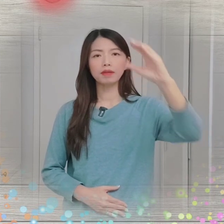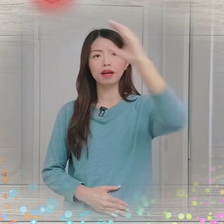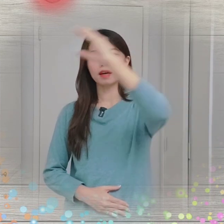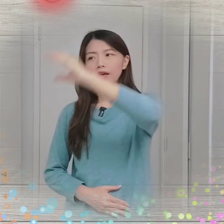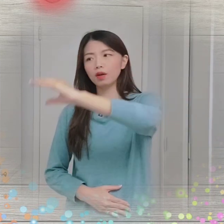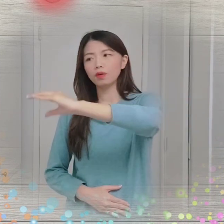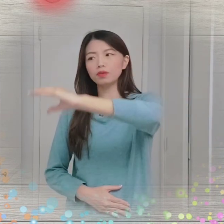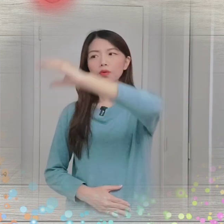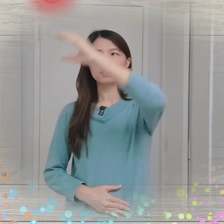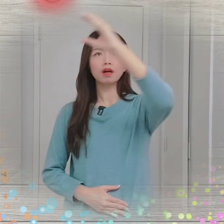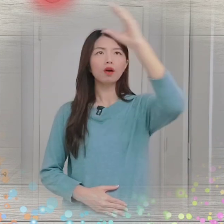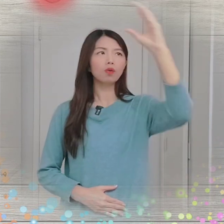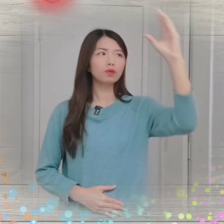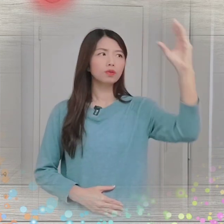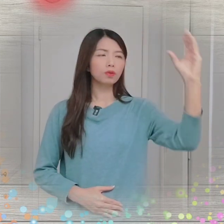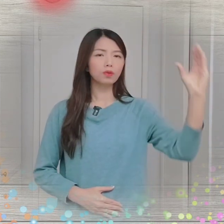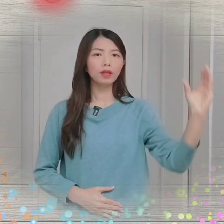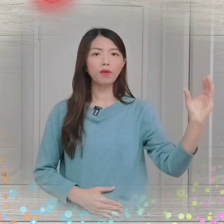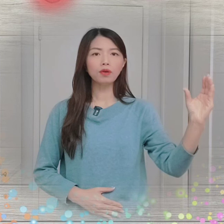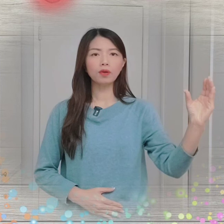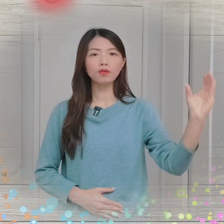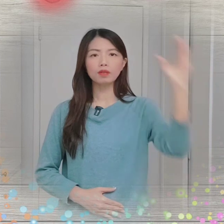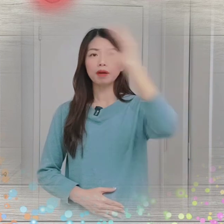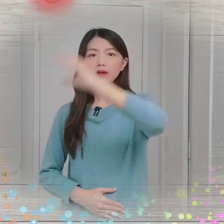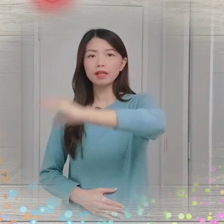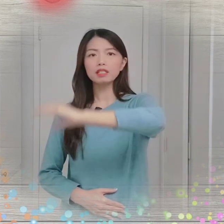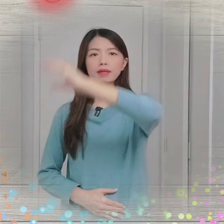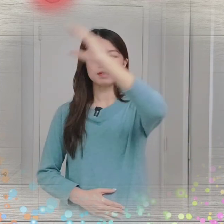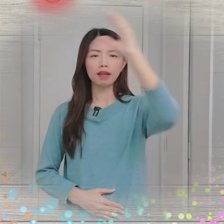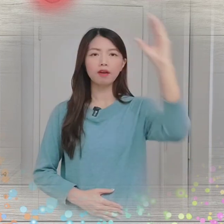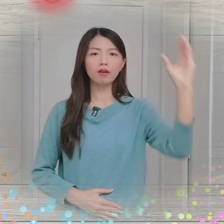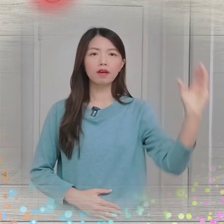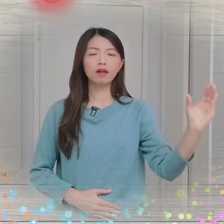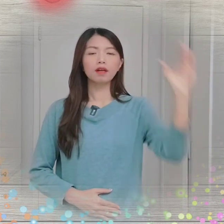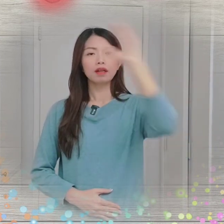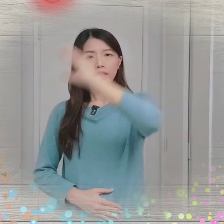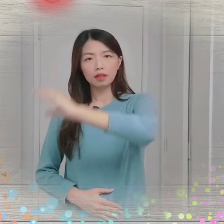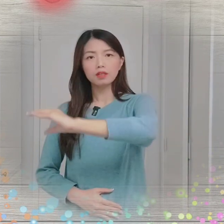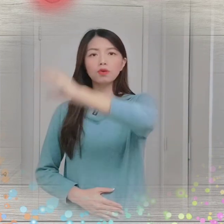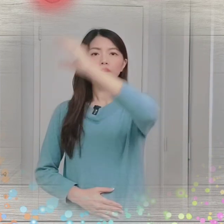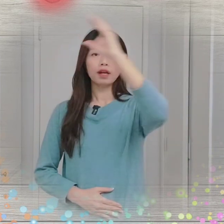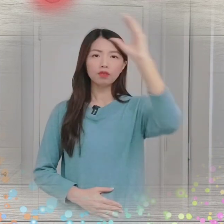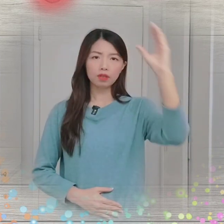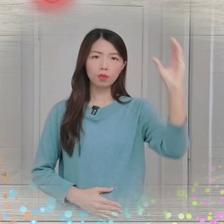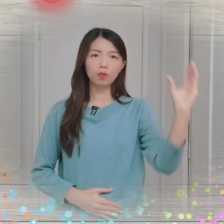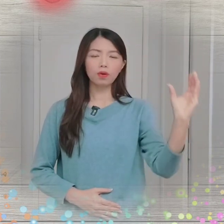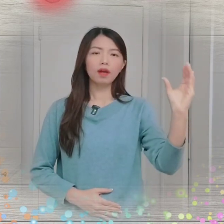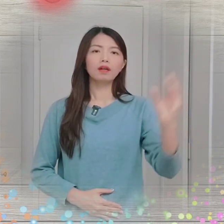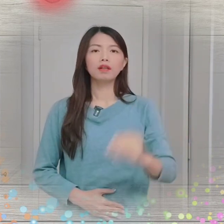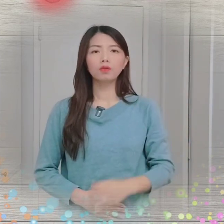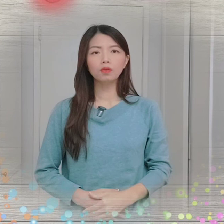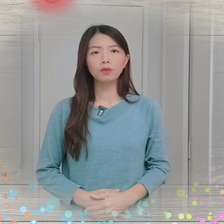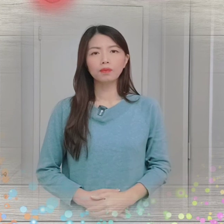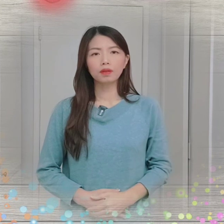지화가 됩니다. 왼쪽에서 오른쪽으로 타원형으로 해주시면 크리스마스인데요. 이 수어를 해주시고